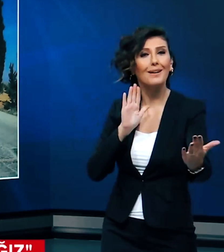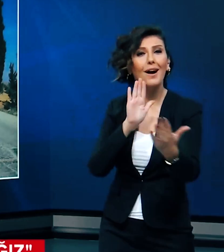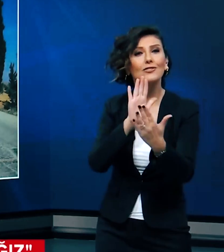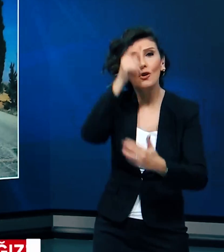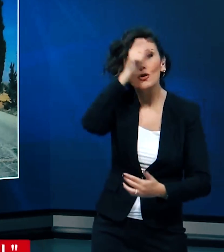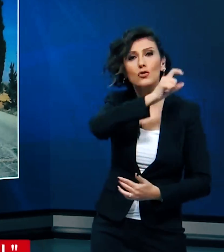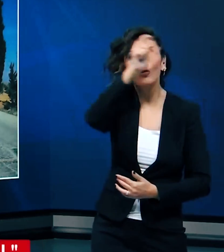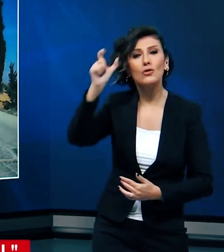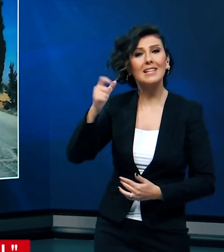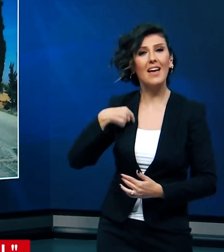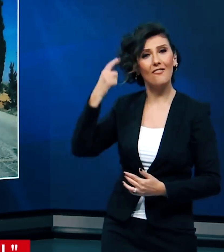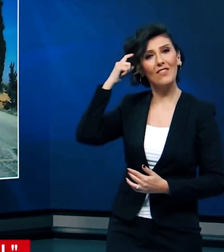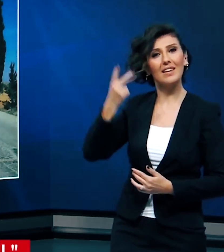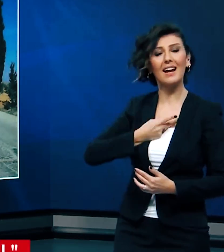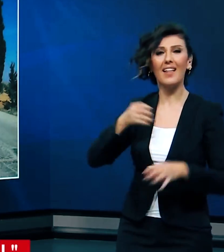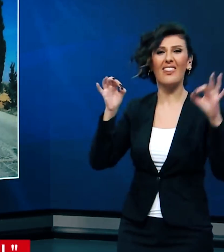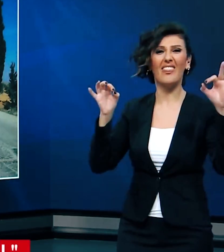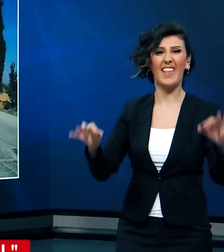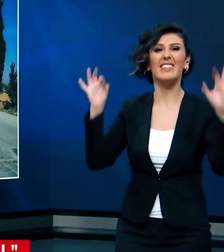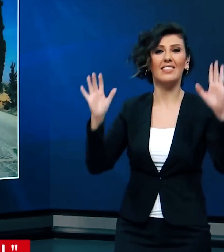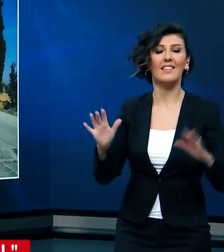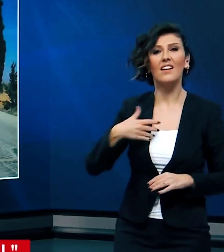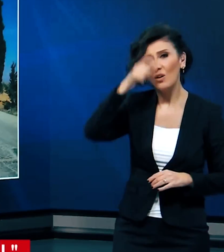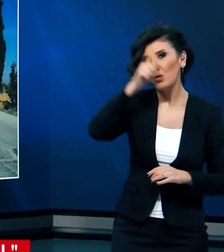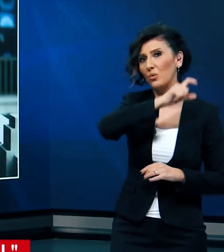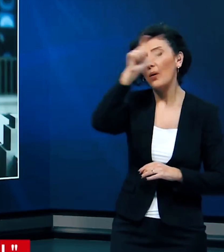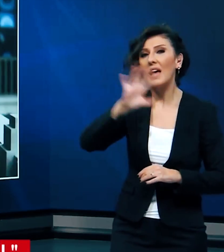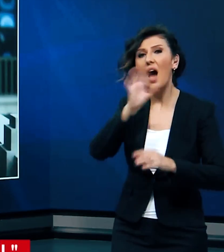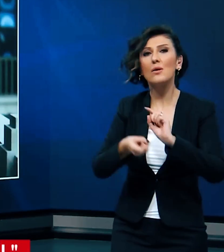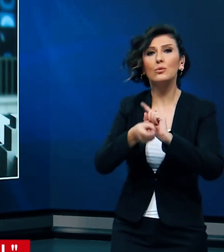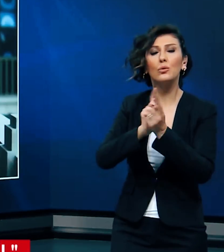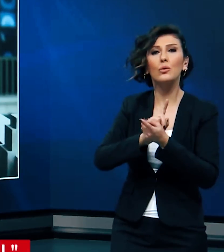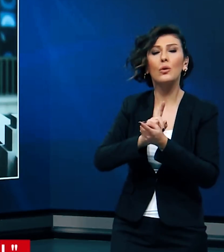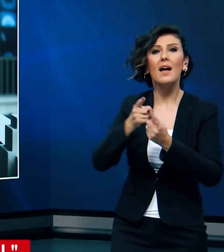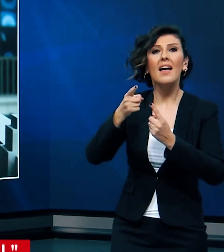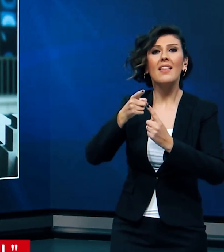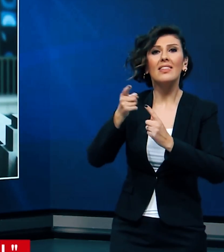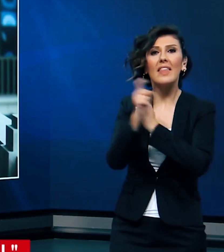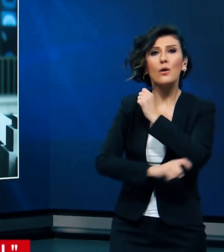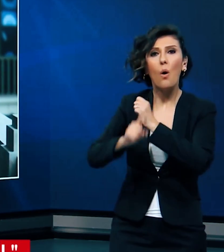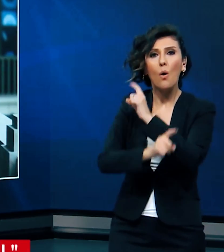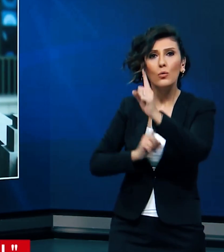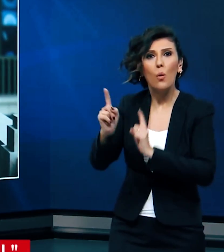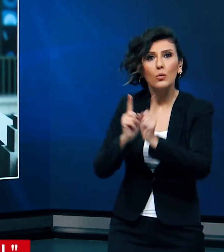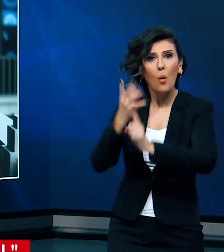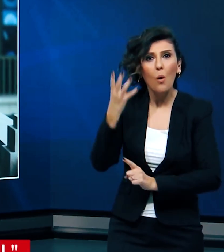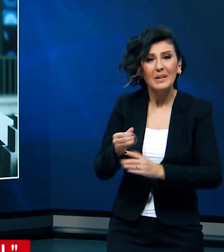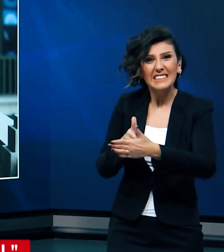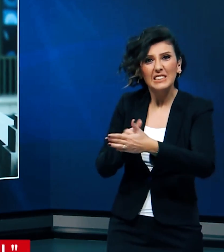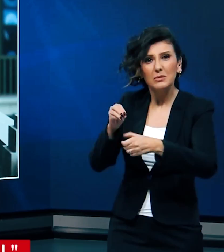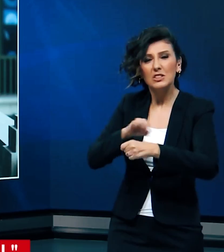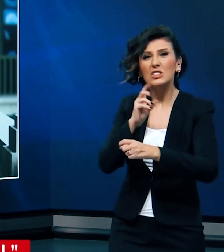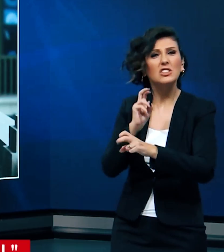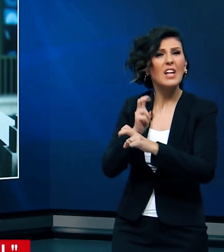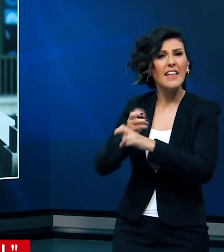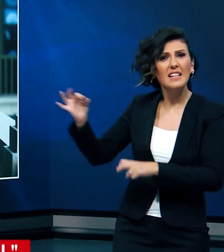karşısında Türkiye'nin tavrının net olduğunu belirterek, Türkiye her türlü terör koridoru oluşturma girişimleri karşısında hiçbir